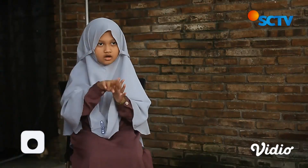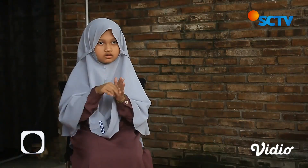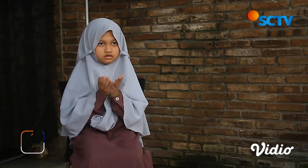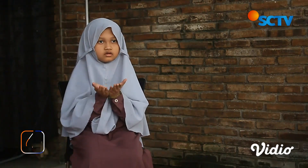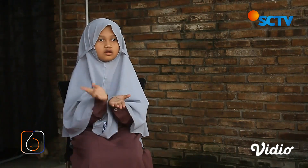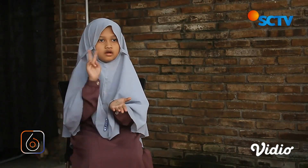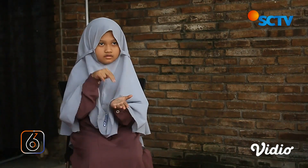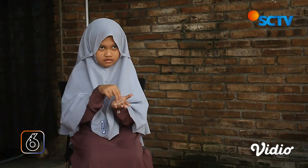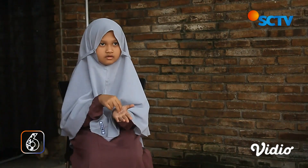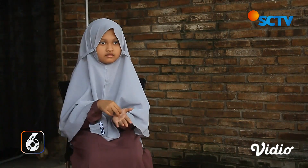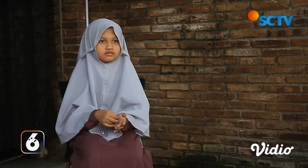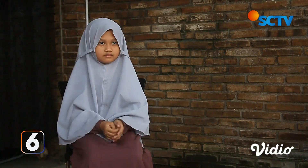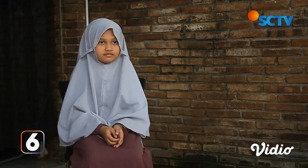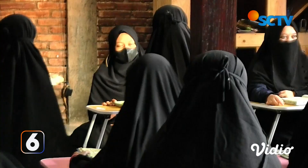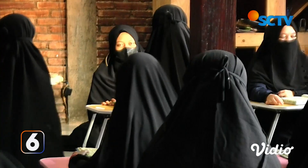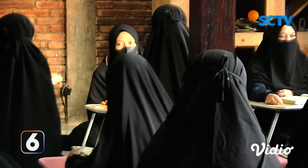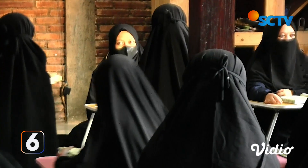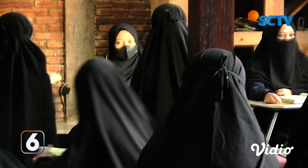bantu orang tua nanti di akhirat.